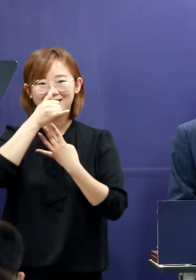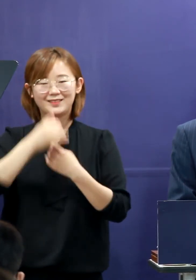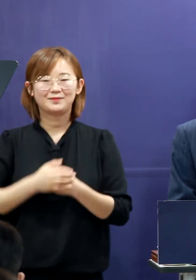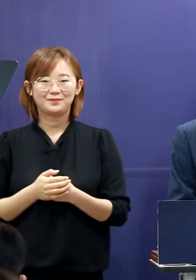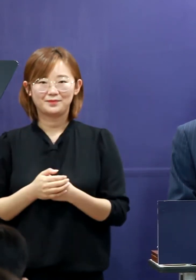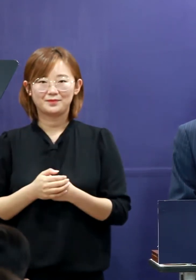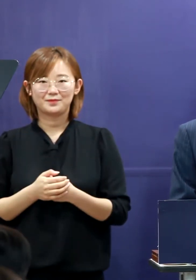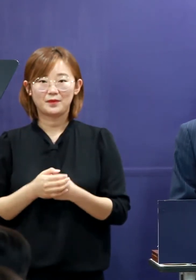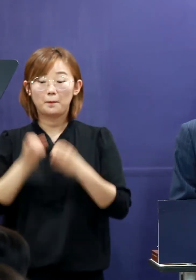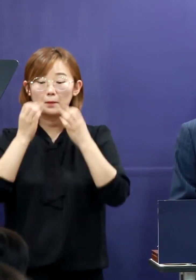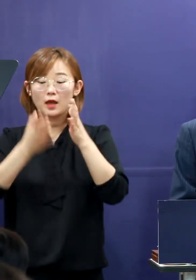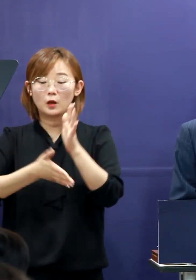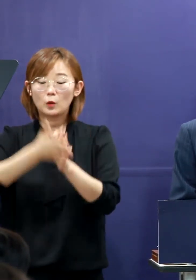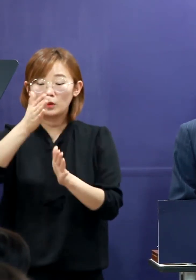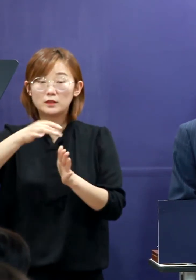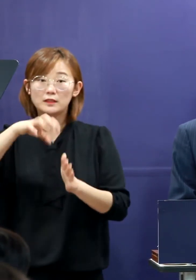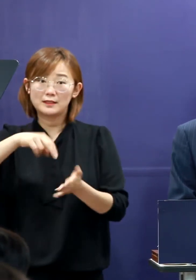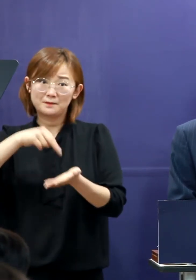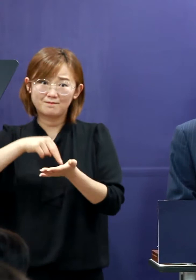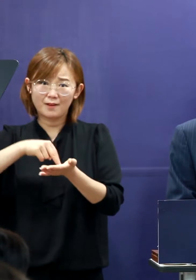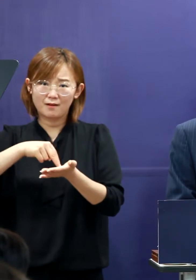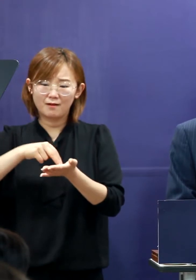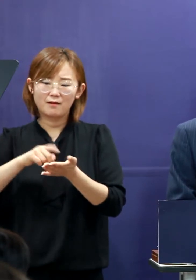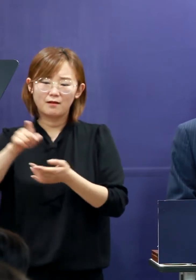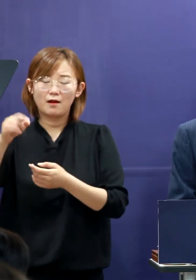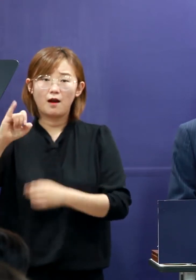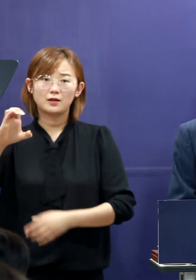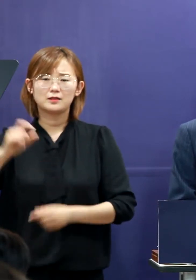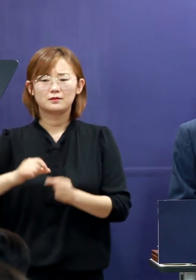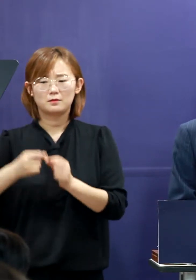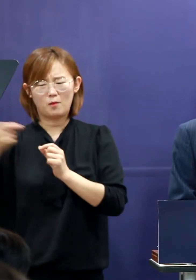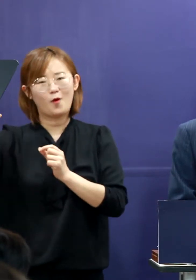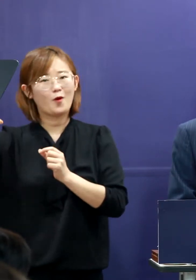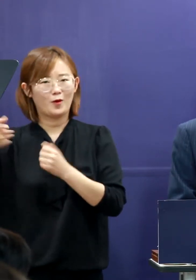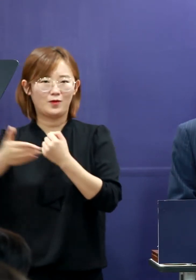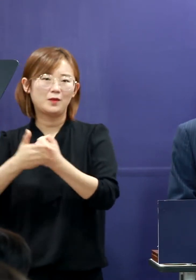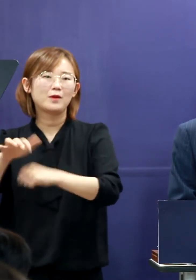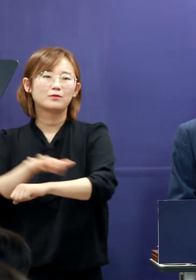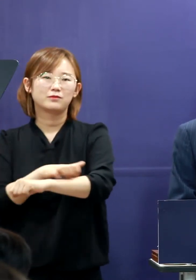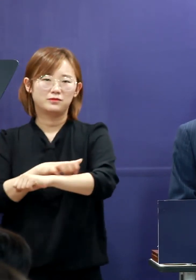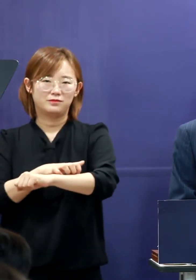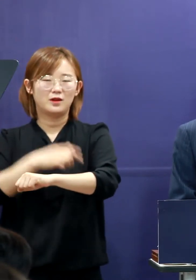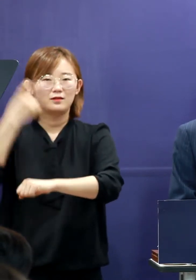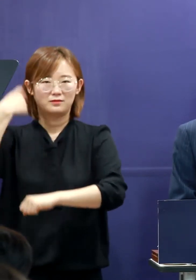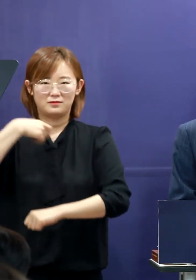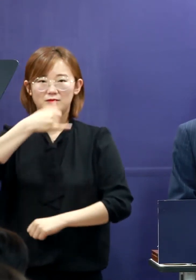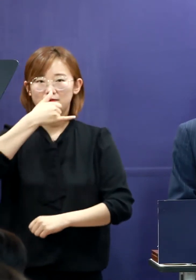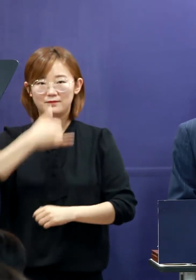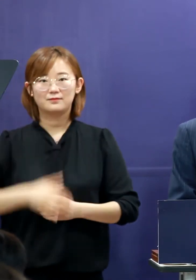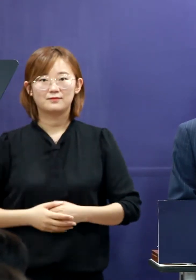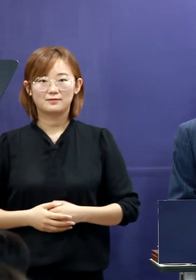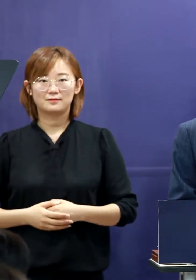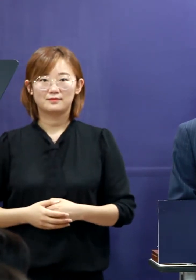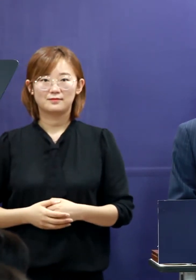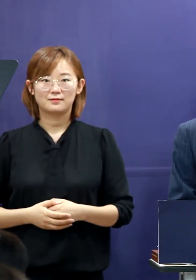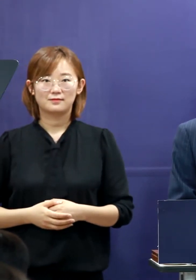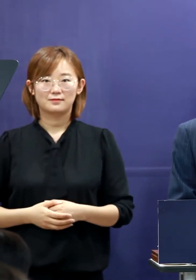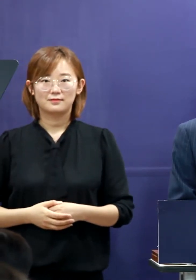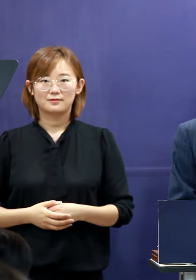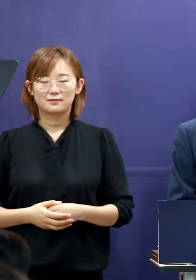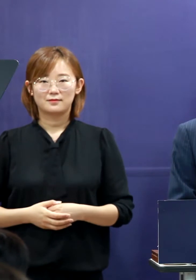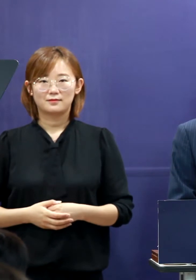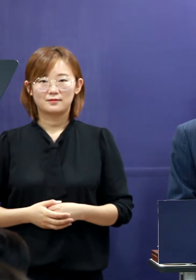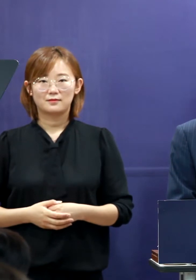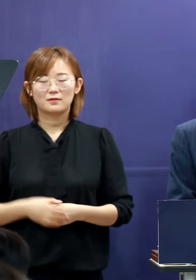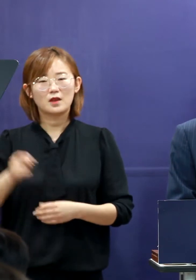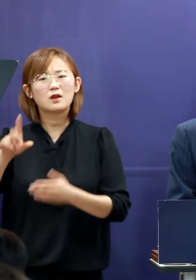아무래도 이제 나들목까지 거리가 좀 멀고 그래서 불편을 느끼는 분들이 많으신 것 같습니다. 이런